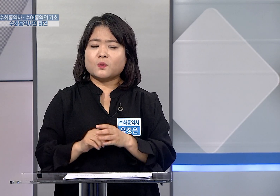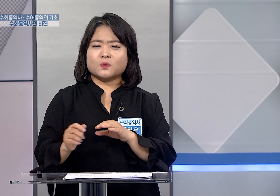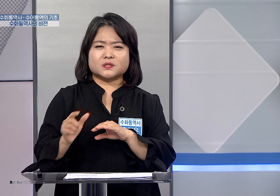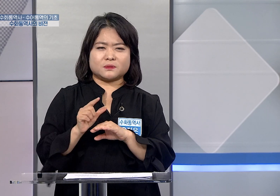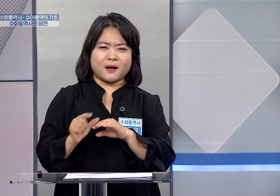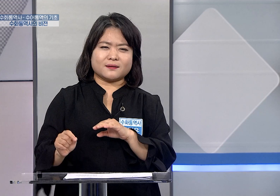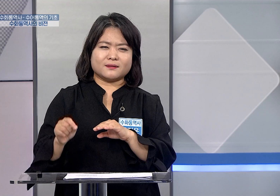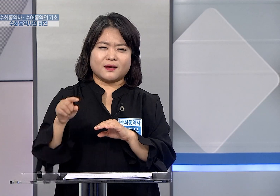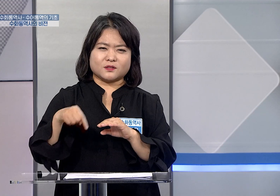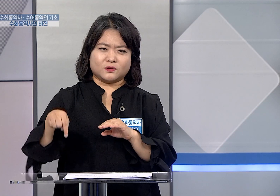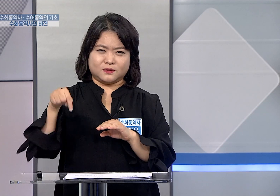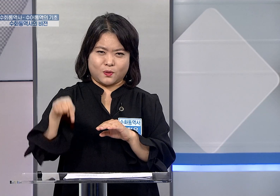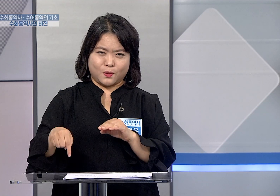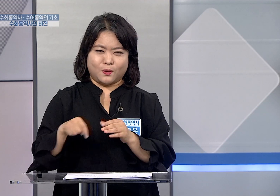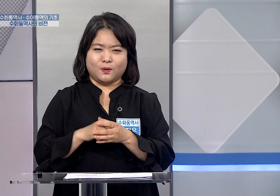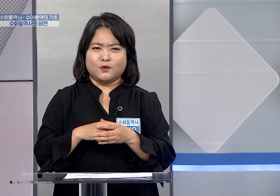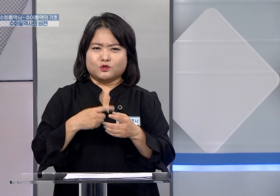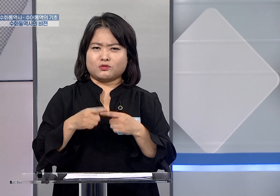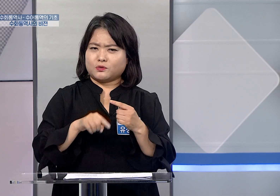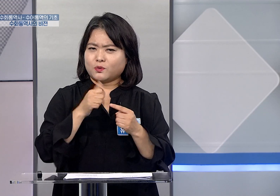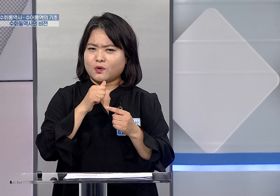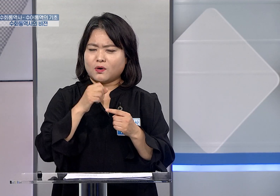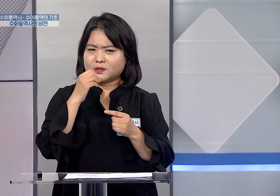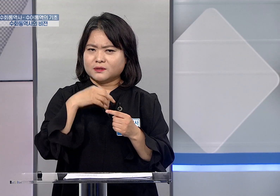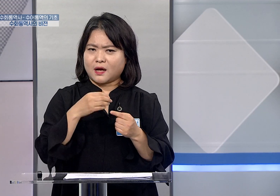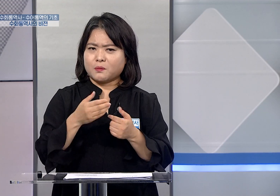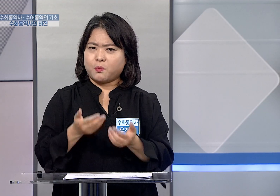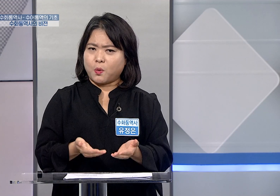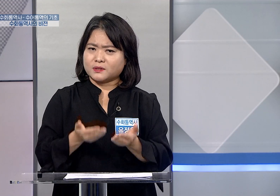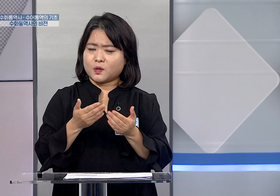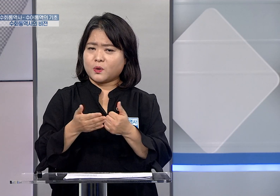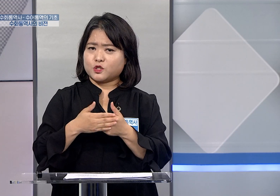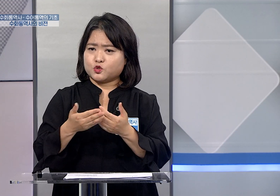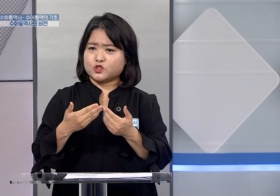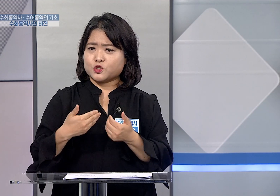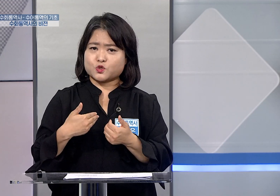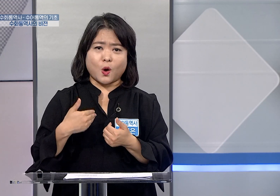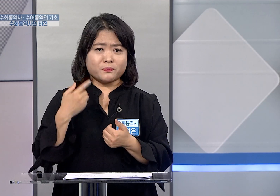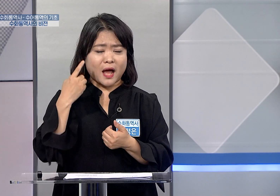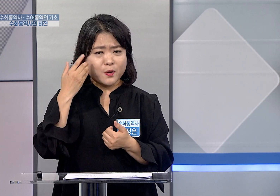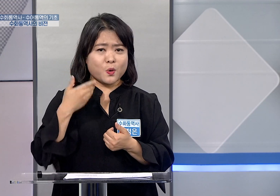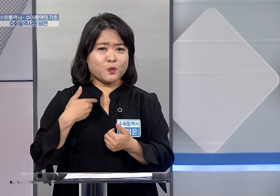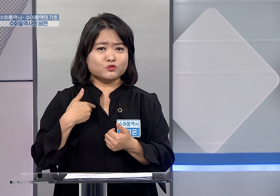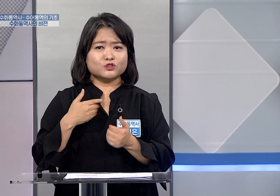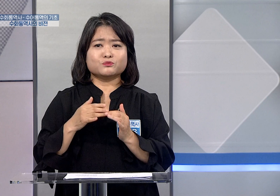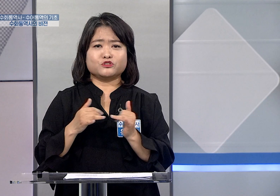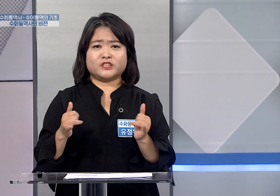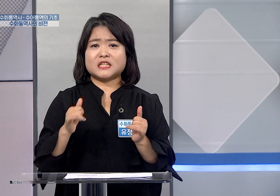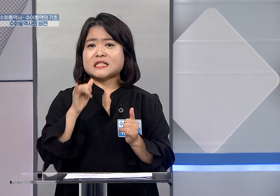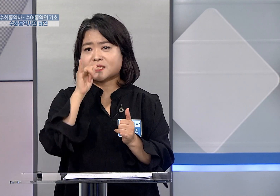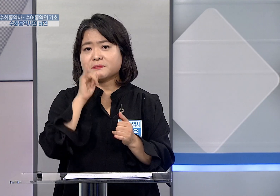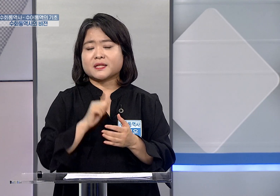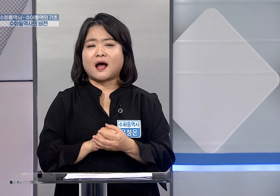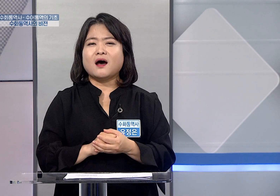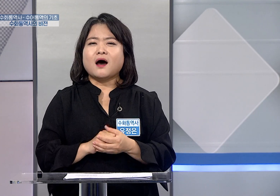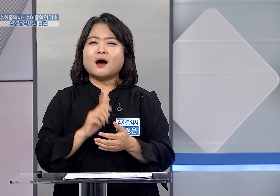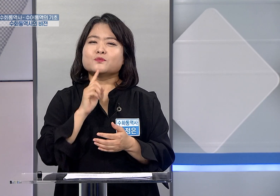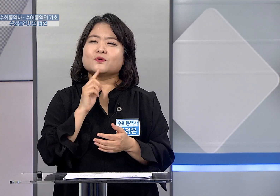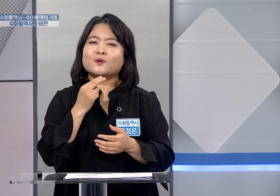지금도 지방에서는요. 수화통역 그냥 봉사로 해주실 수 없나요? 묻는 분들이 있습니다.